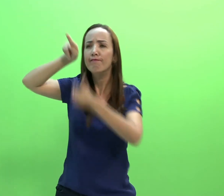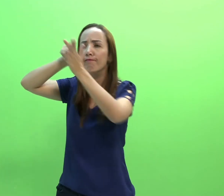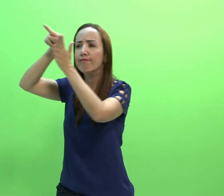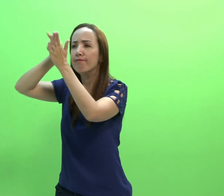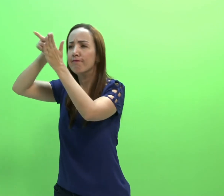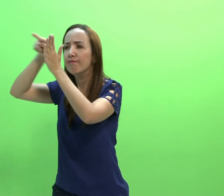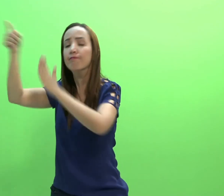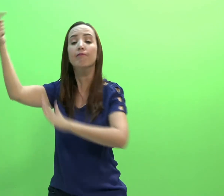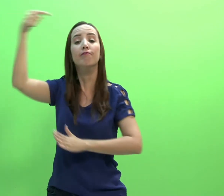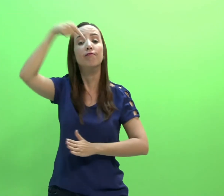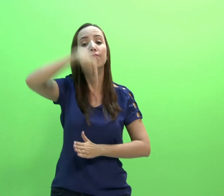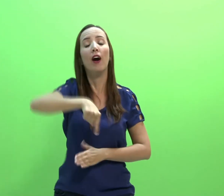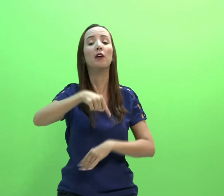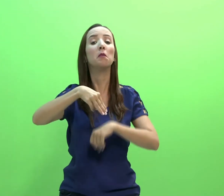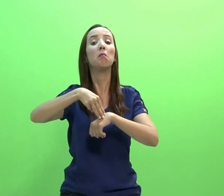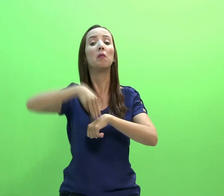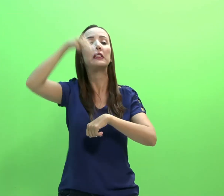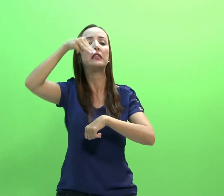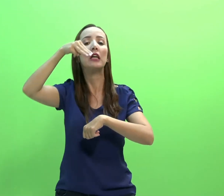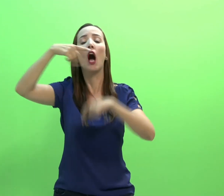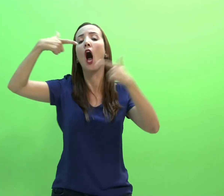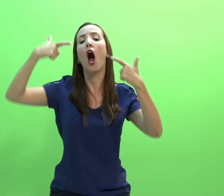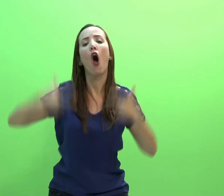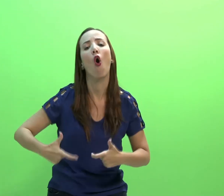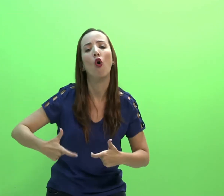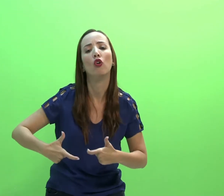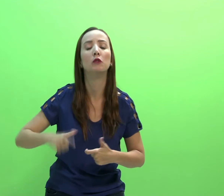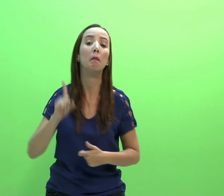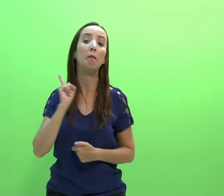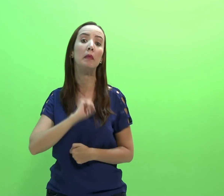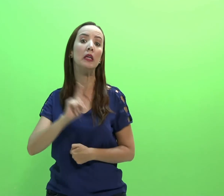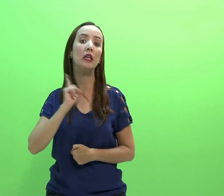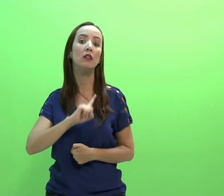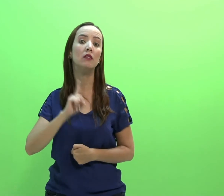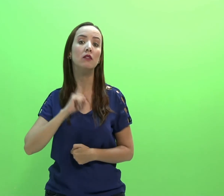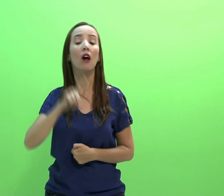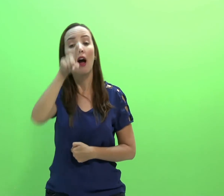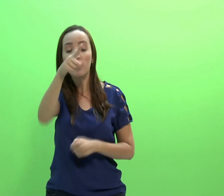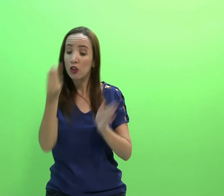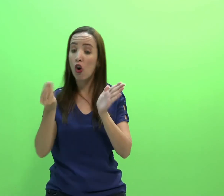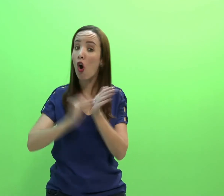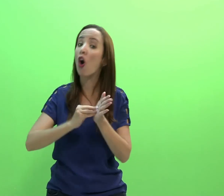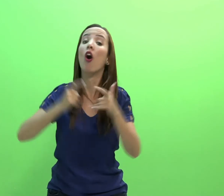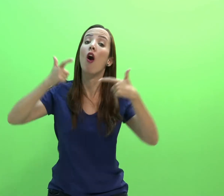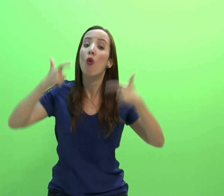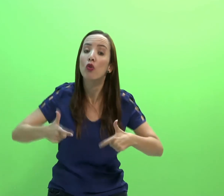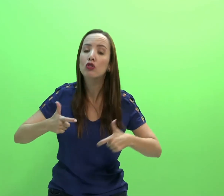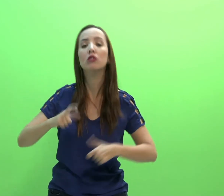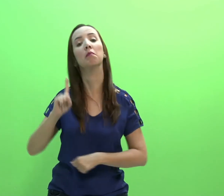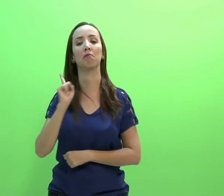onde ocorreu essa pesquisa. É uma pesquisa de mestrado? Foi em Minas? Onde